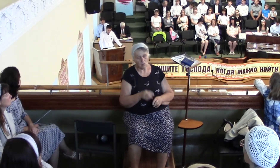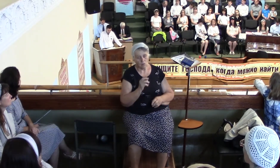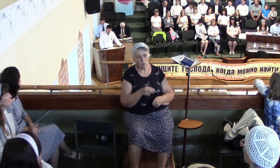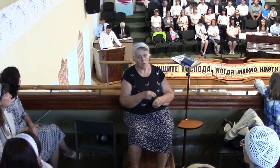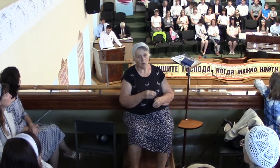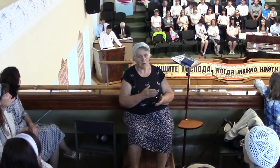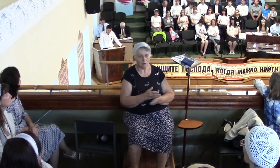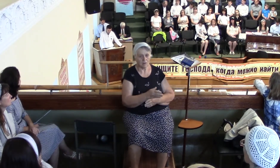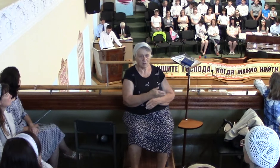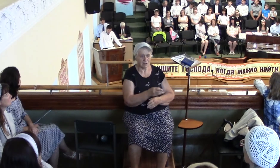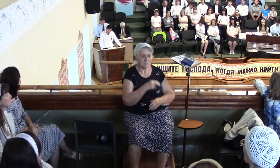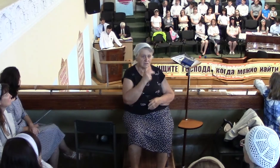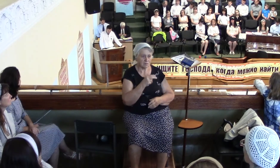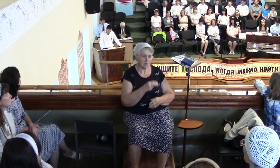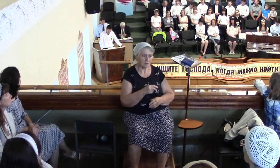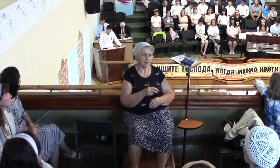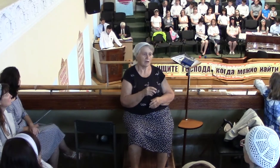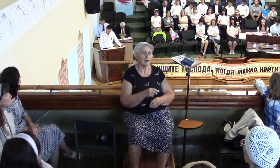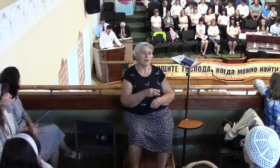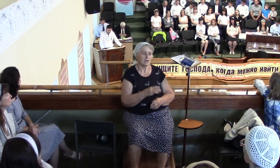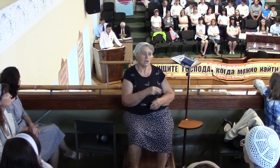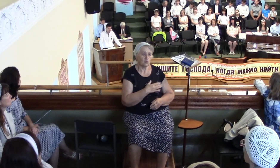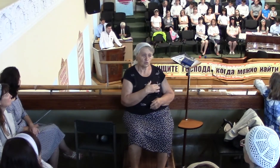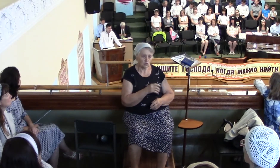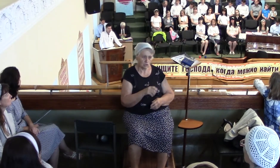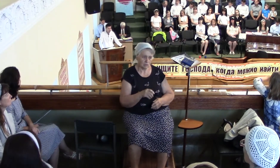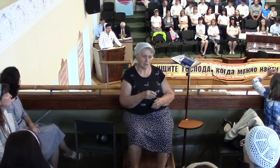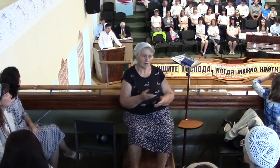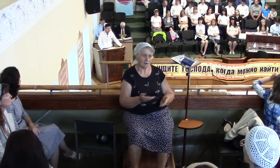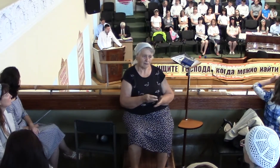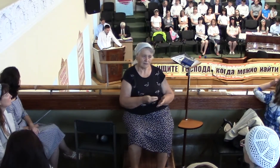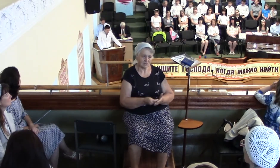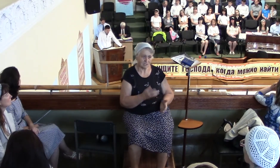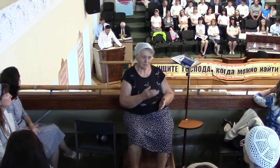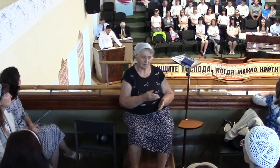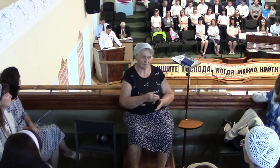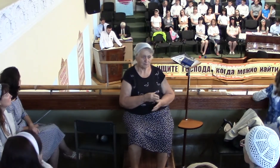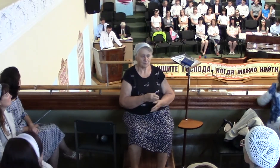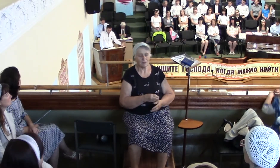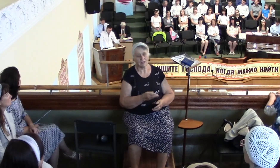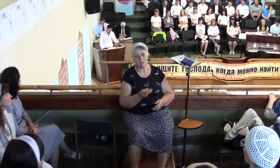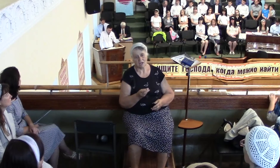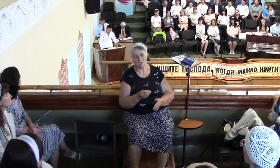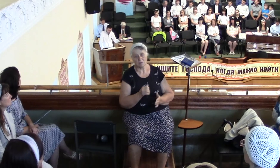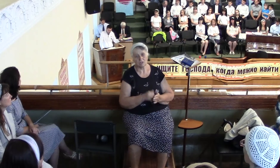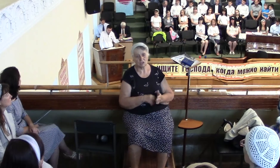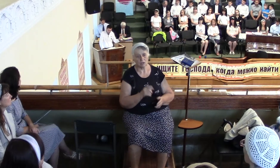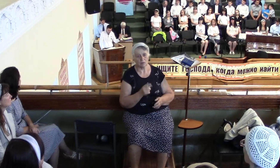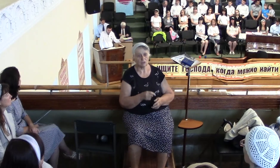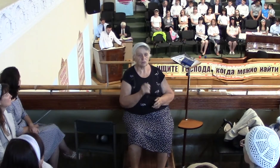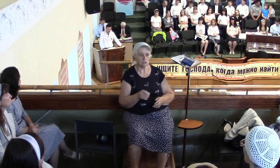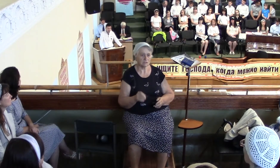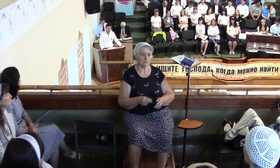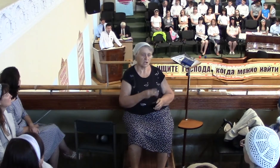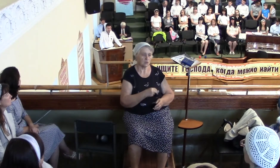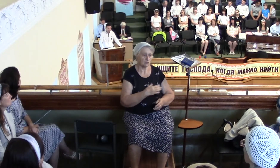внимание на ценность человеческой души. И третья причина, почему же человеческая душа